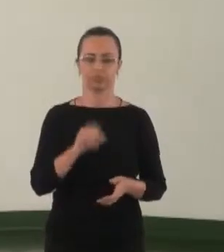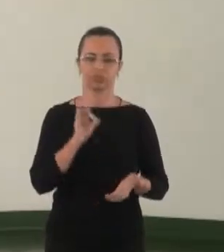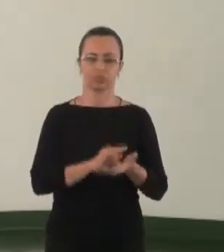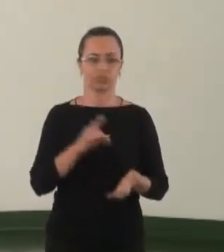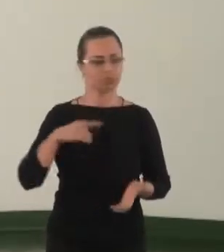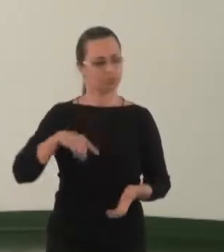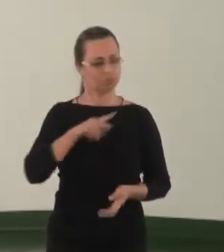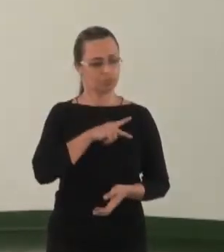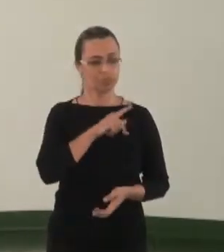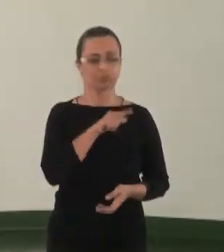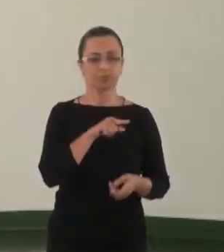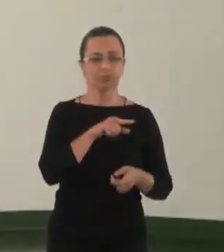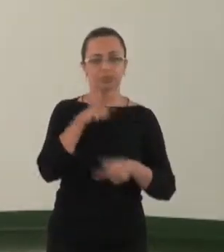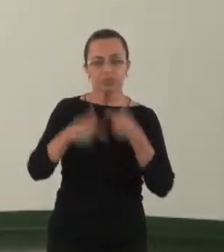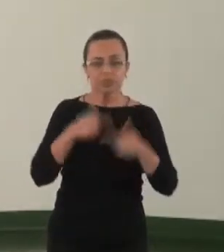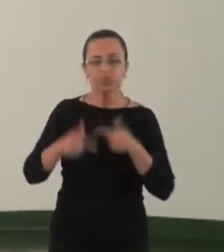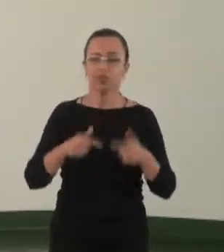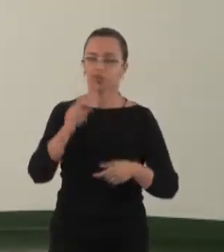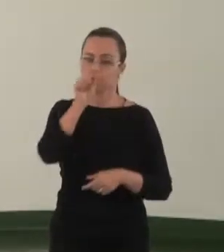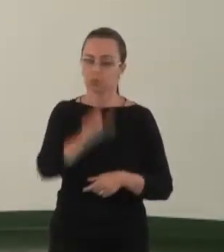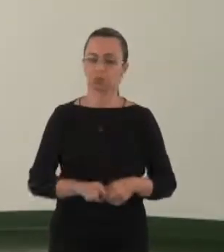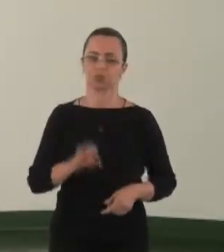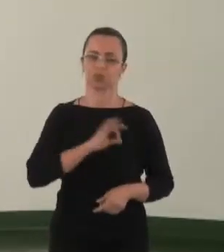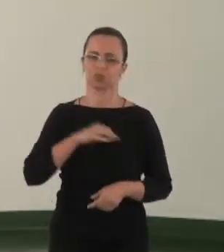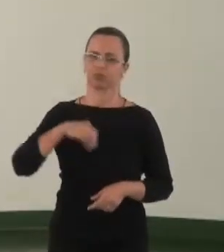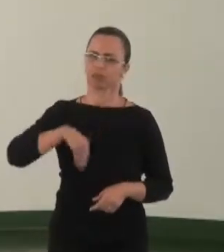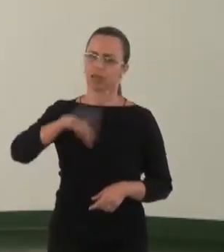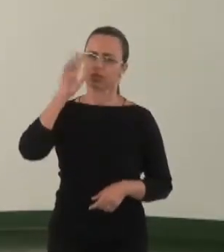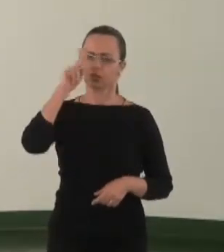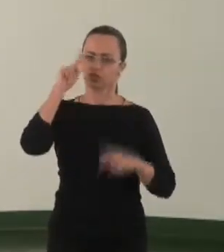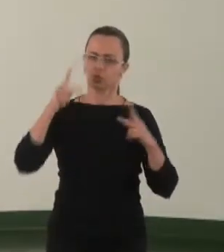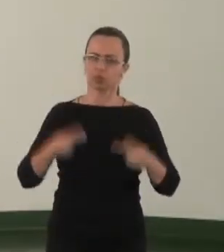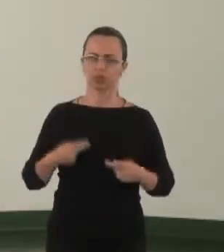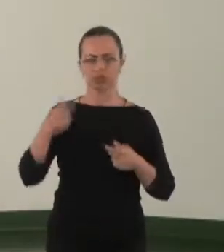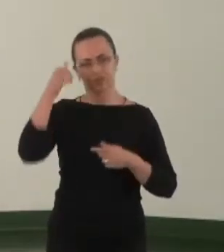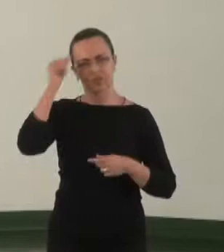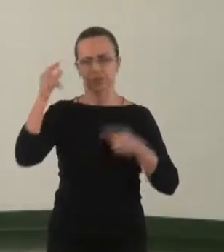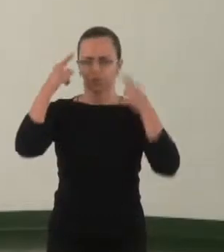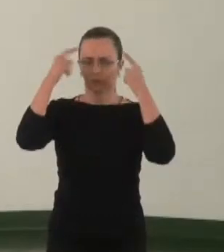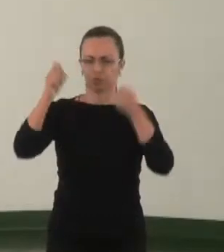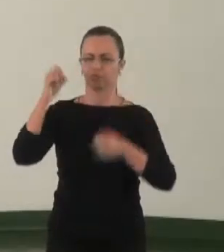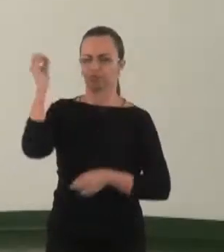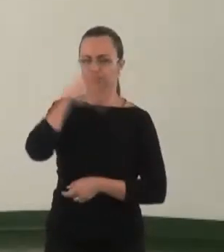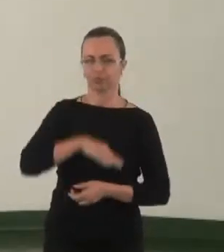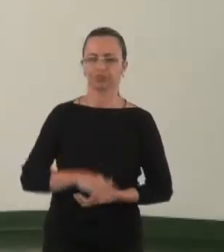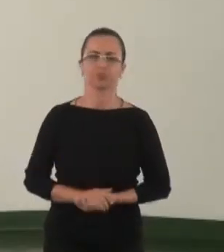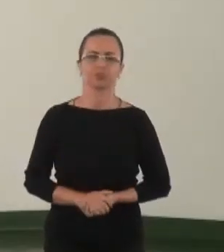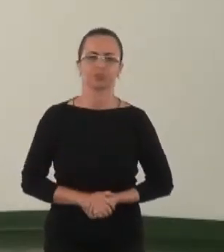fato, uma atuação da polícia mais humana e não truculenta, não violenta.